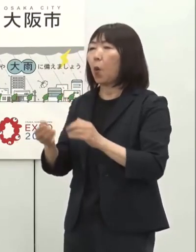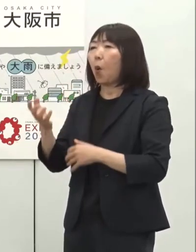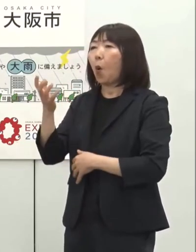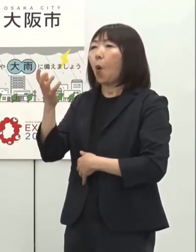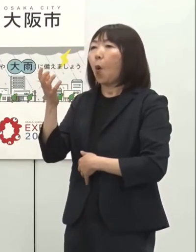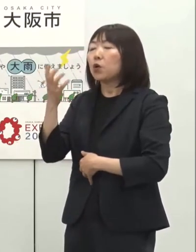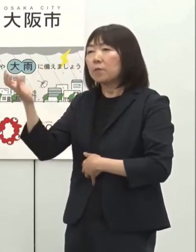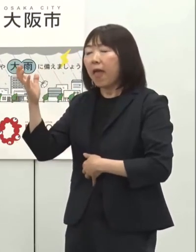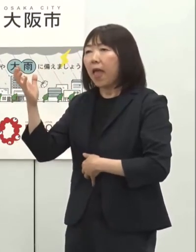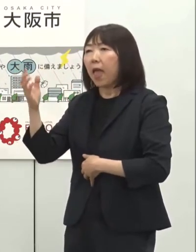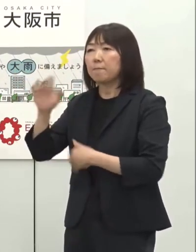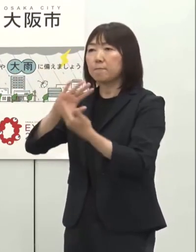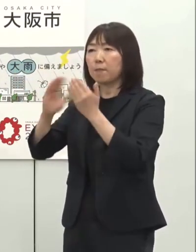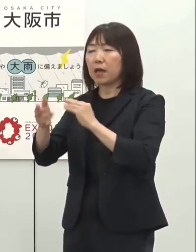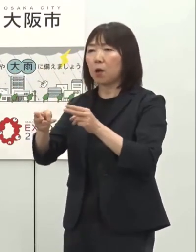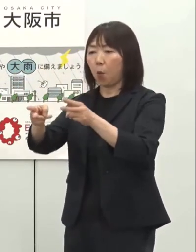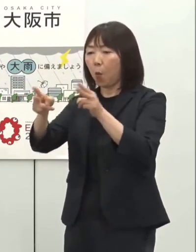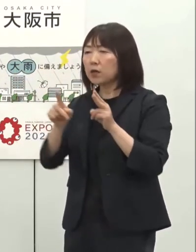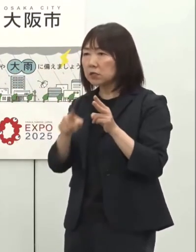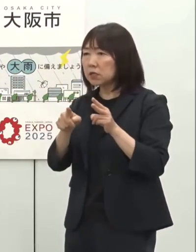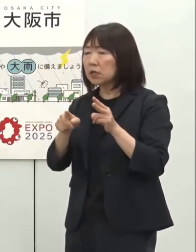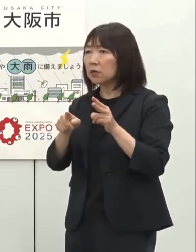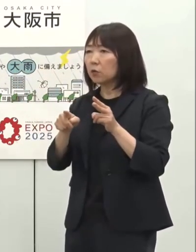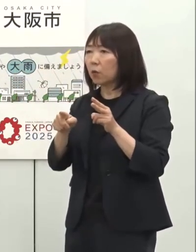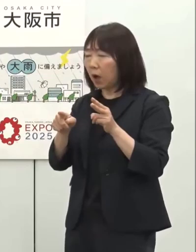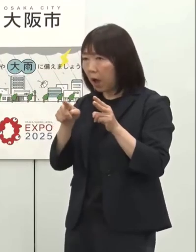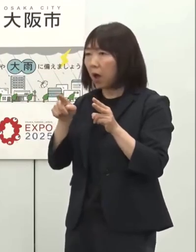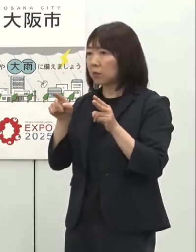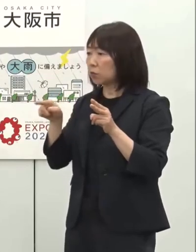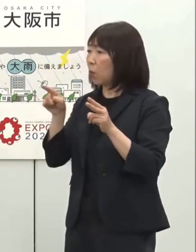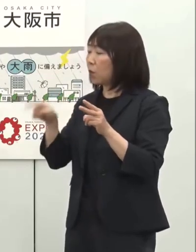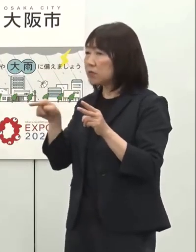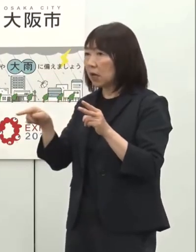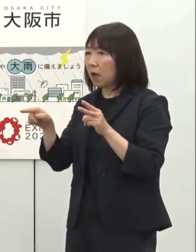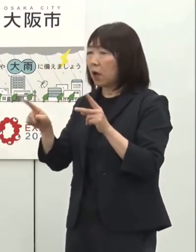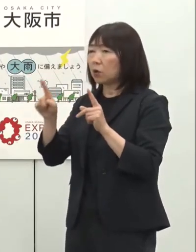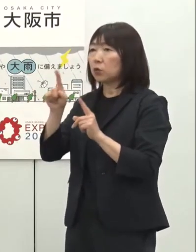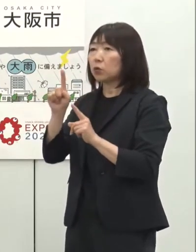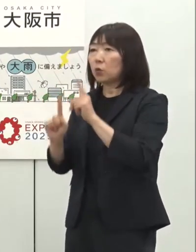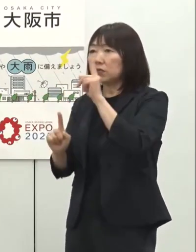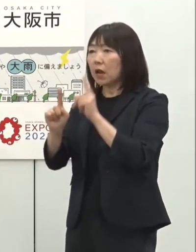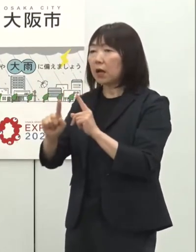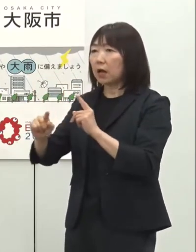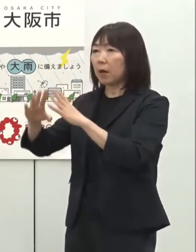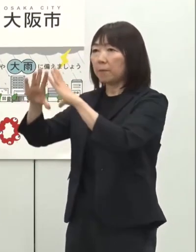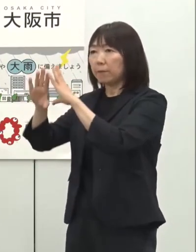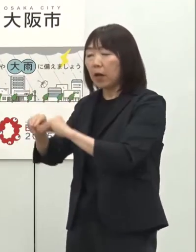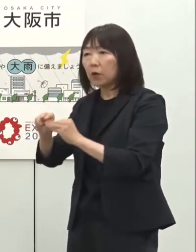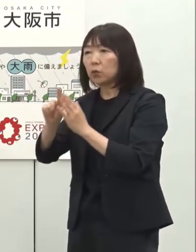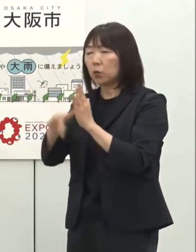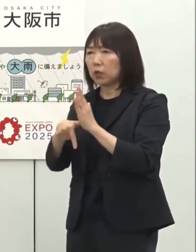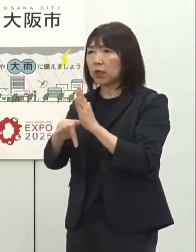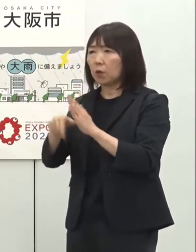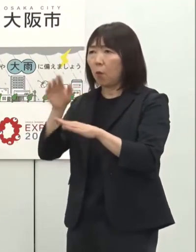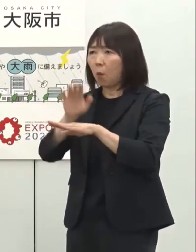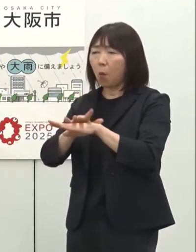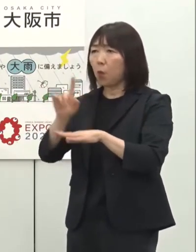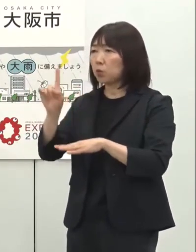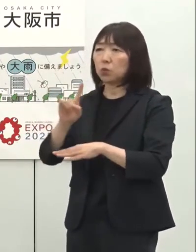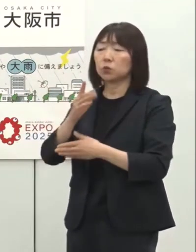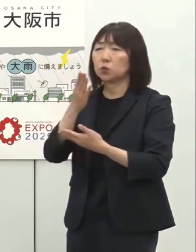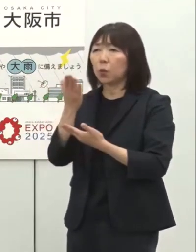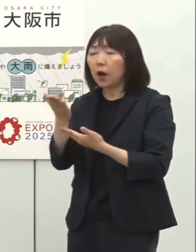あ片一方でも使えなくなった時どうするんだっていったようなところが、なかなか全然見えてこないんじゃないかなっ